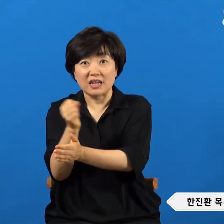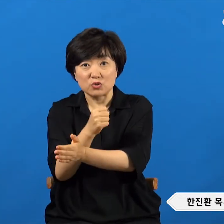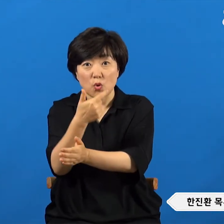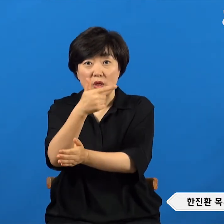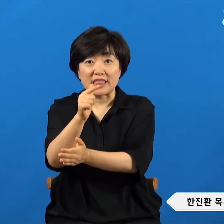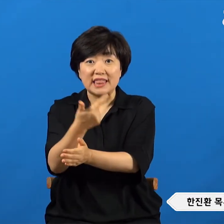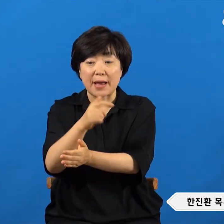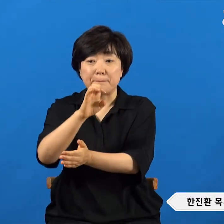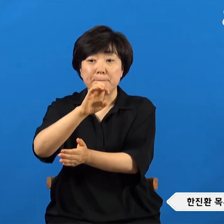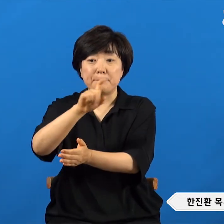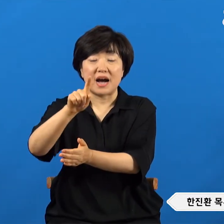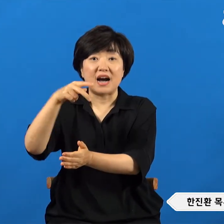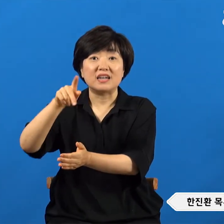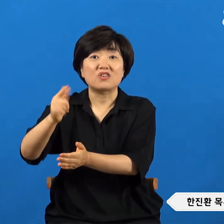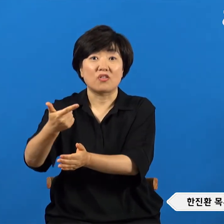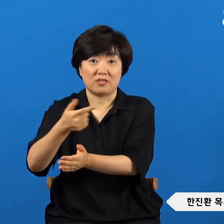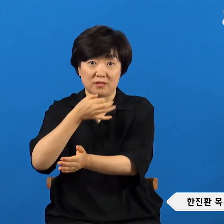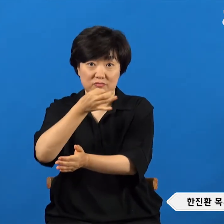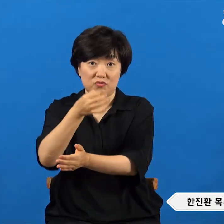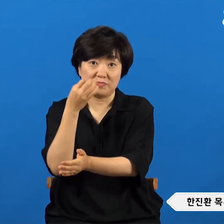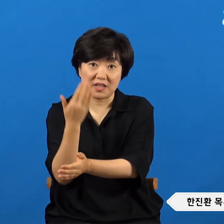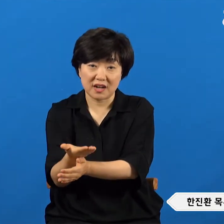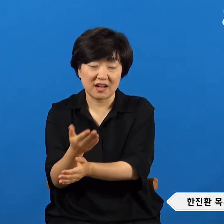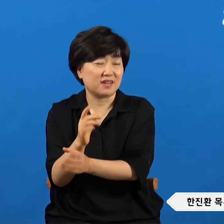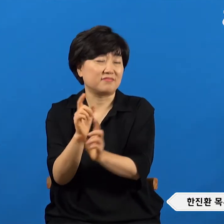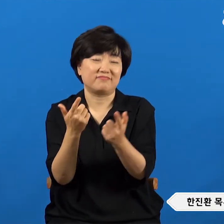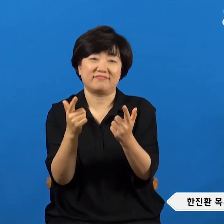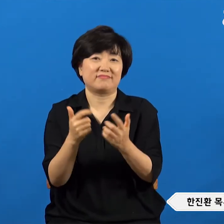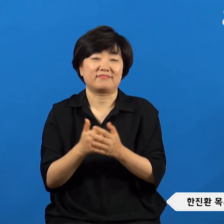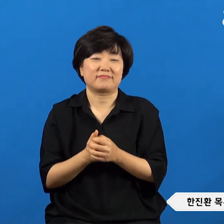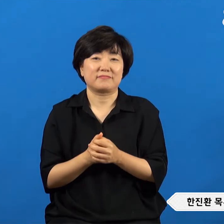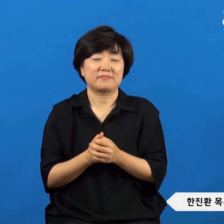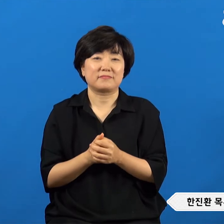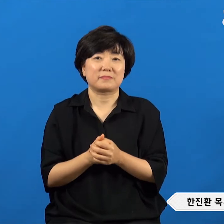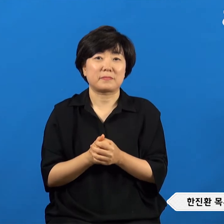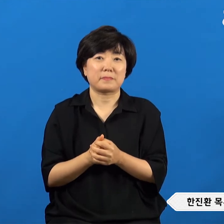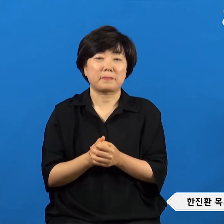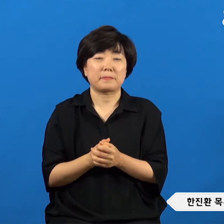아니다를 규정합니까? 그게 아니고